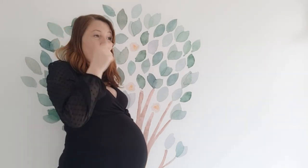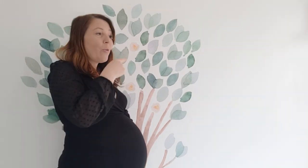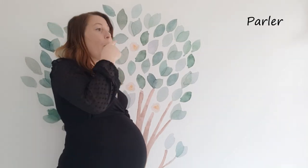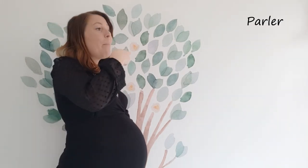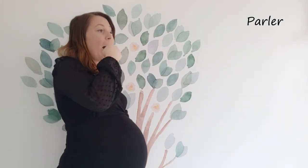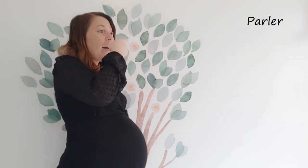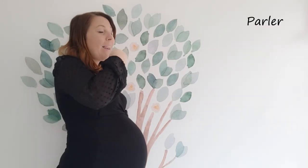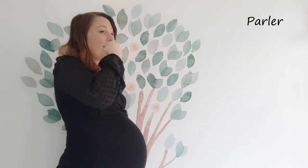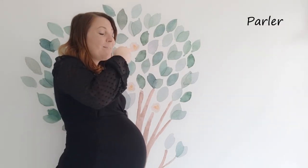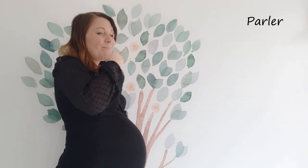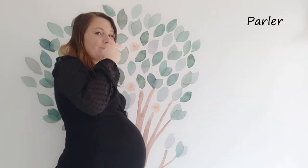de parler.